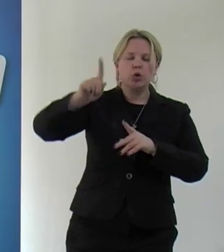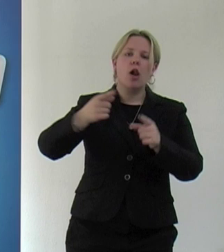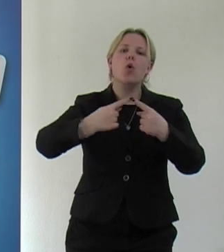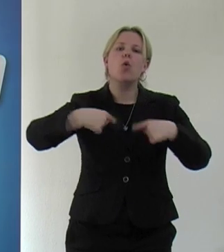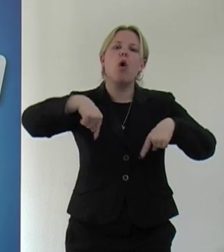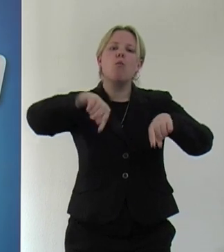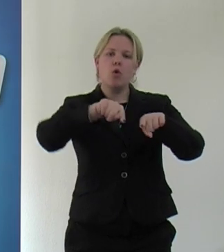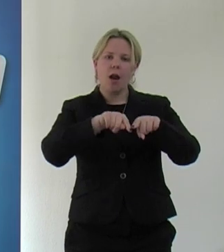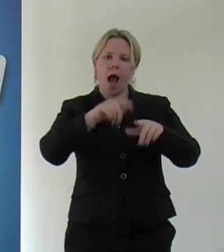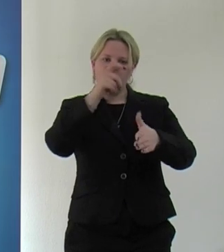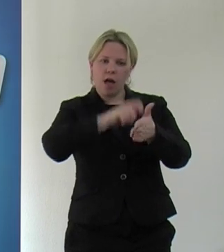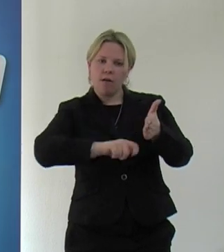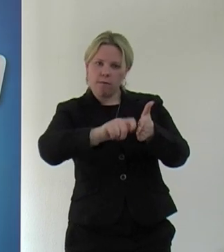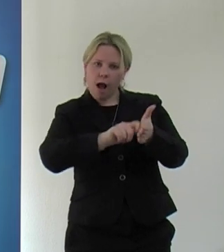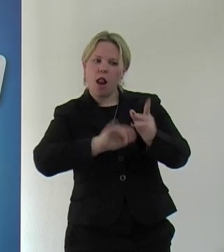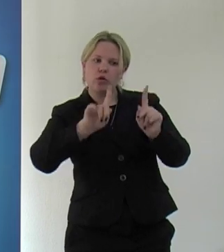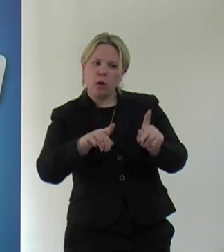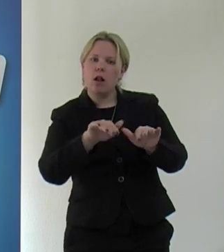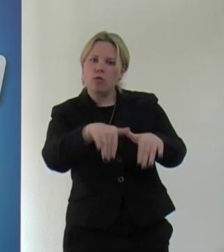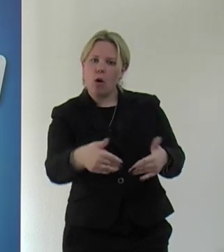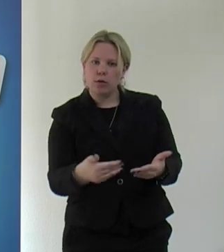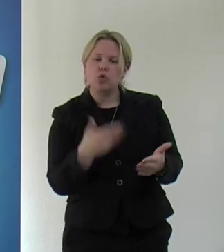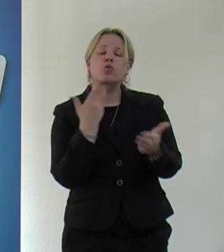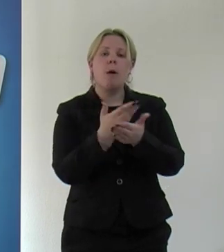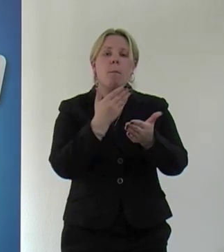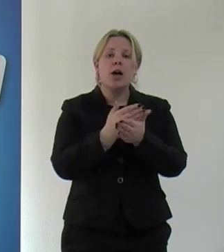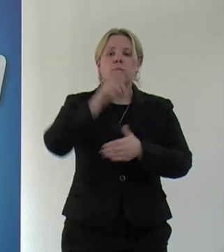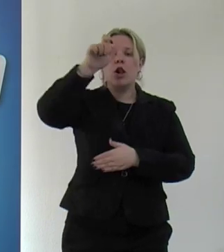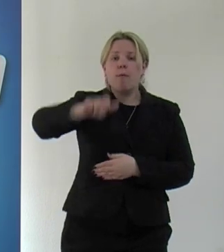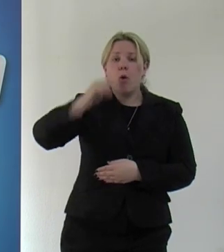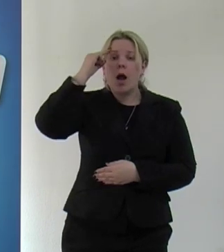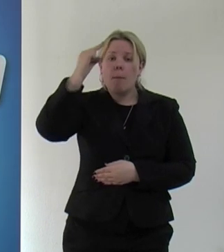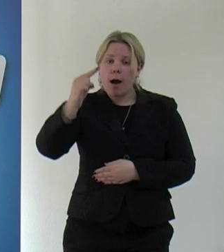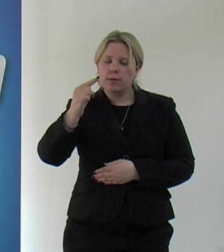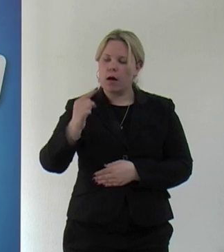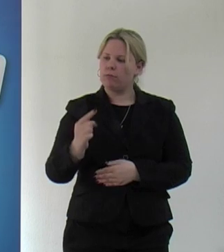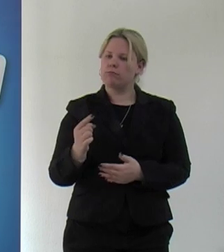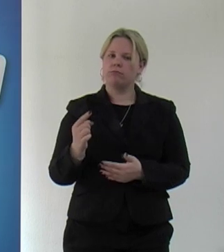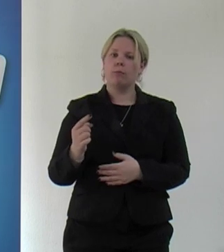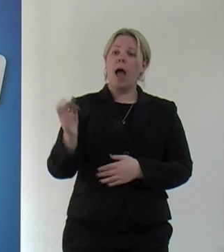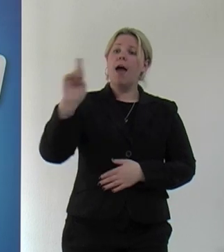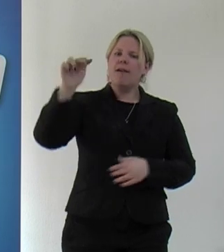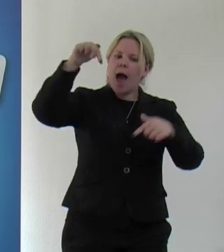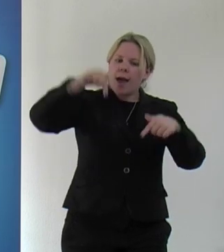Zum Beispiel den Bürgermeister. Wer hier lange lebt, der soll auch wählen können.